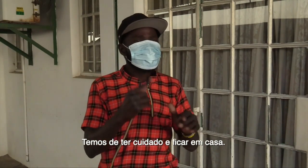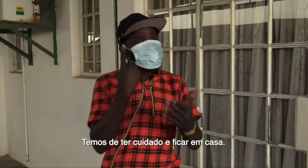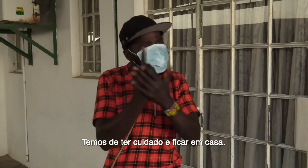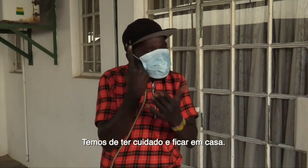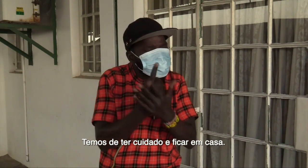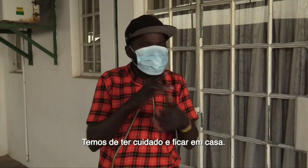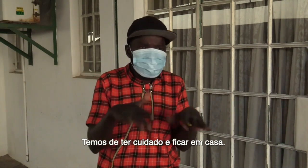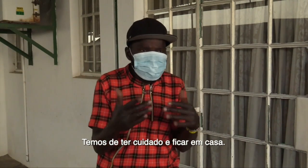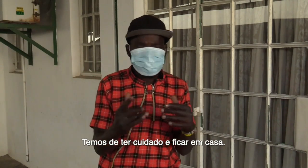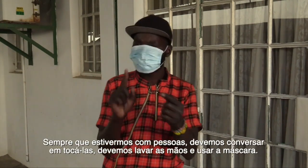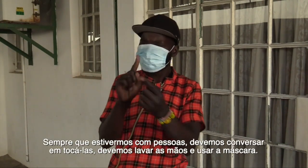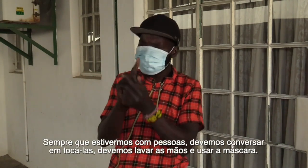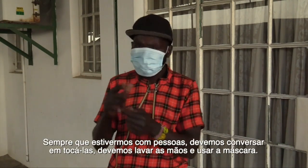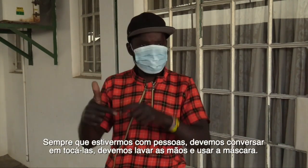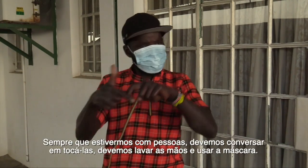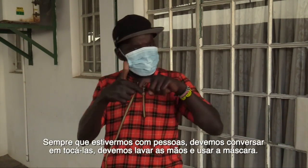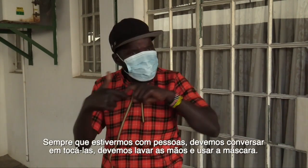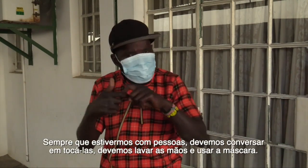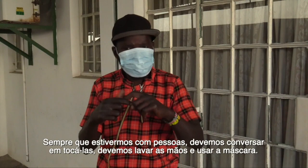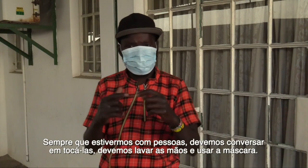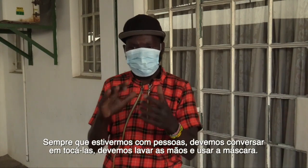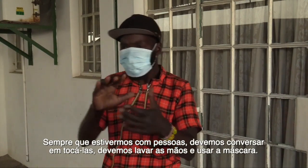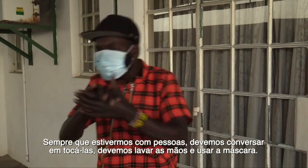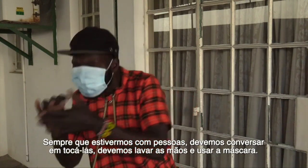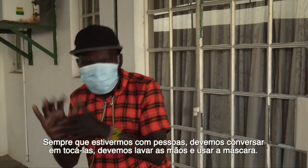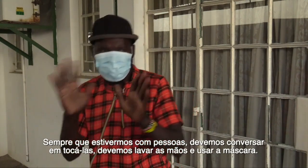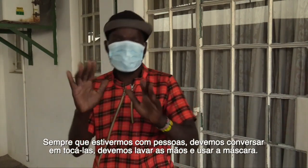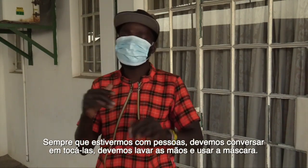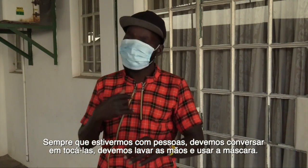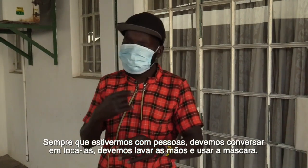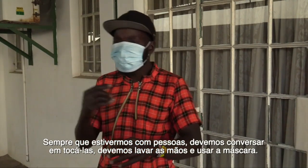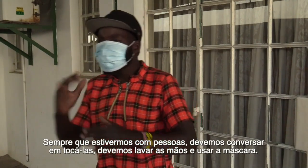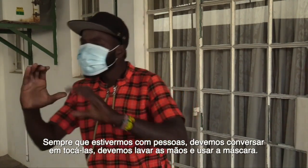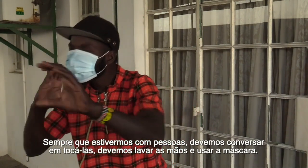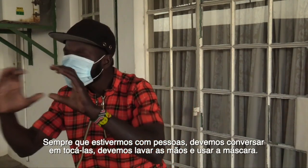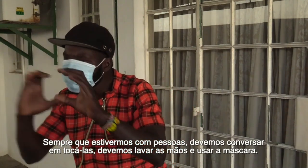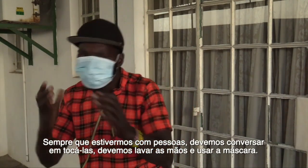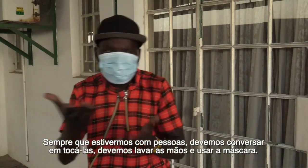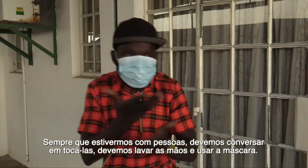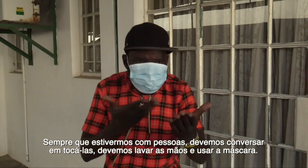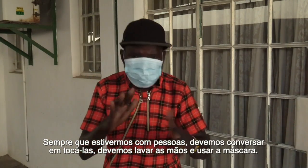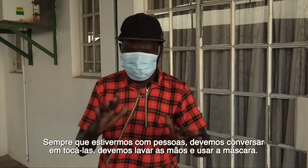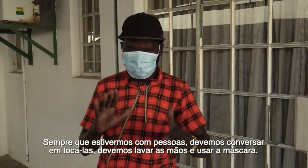casa. É muito importante. E sempre que estivermos com os familiares ou amigos, tivemos que conversar,